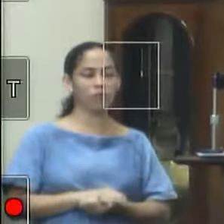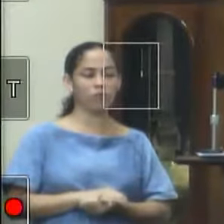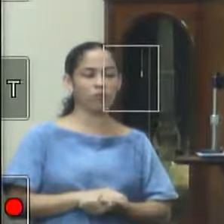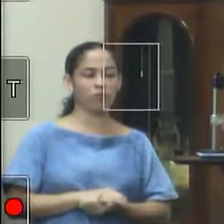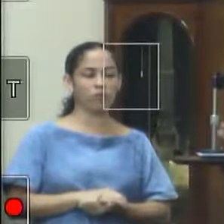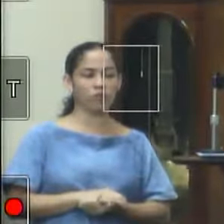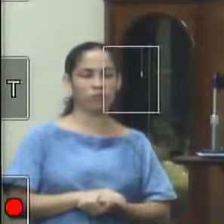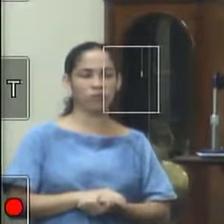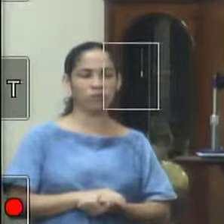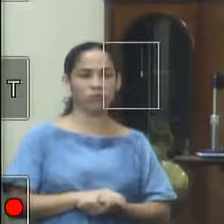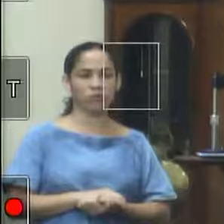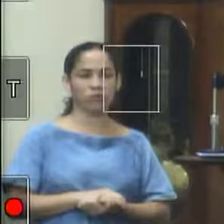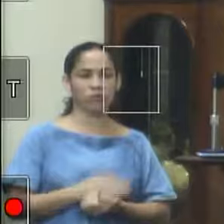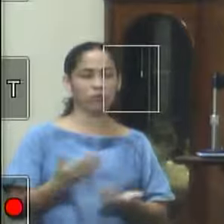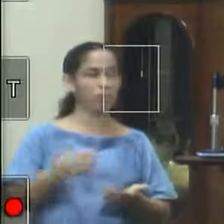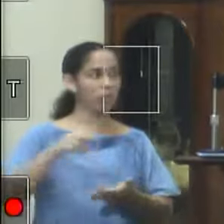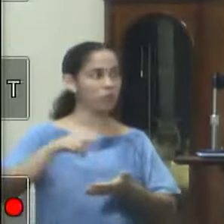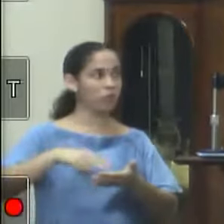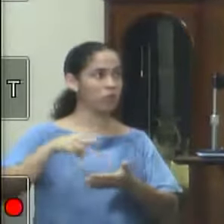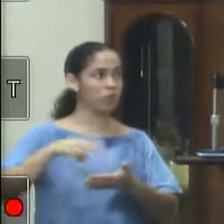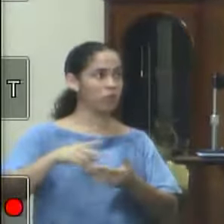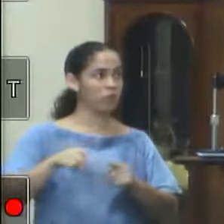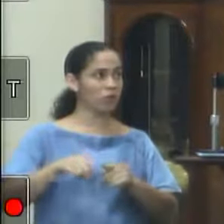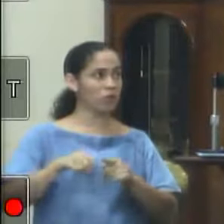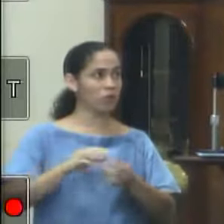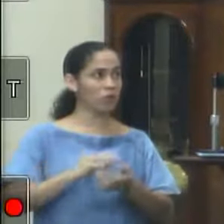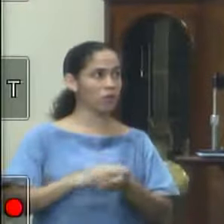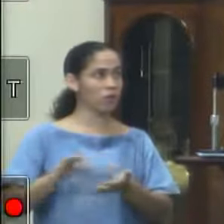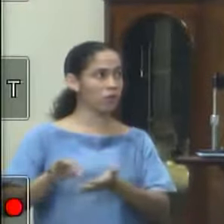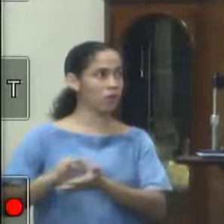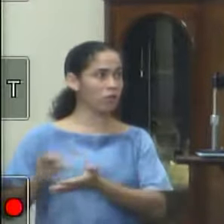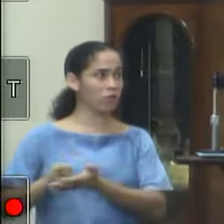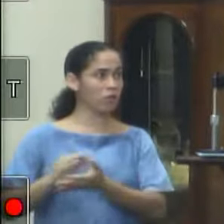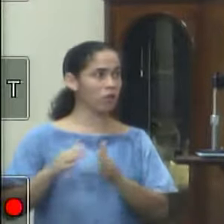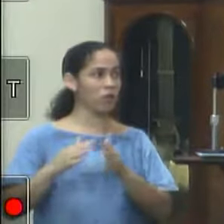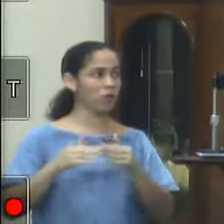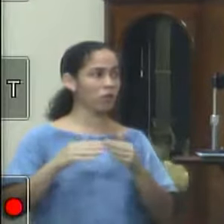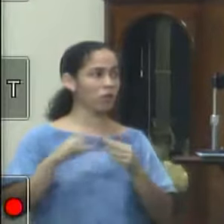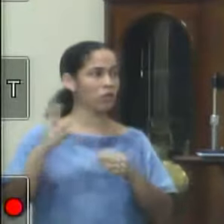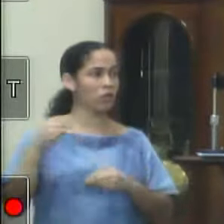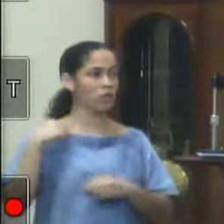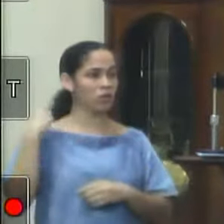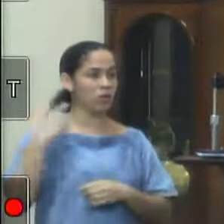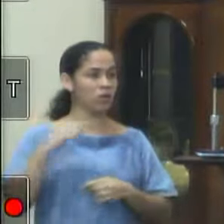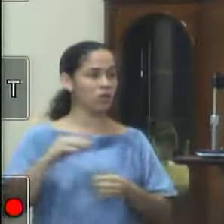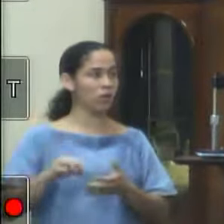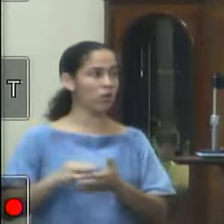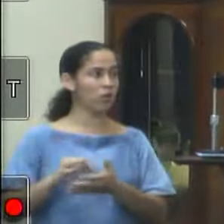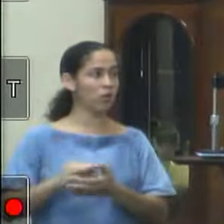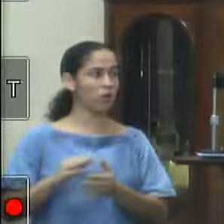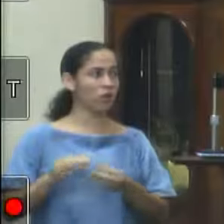eu vi sendo lido aqui, e eu também assinei esse requerimento que todos os vereadores assinou,